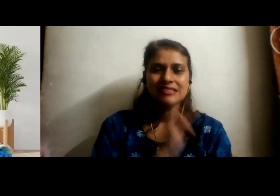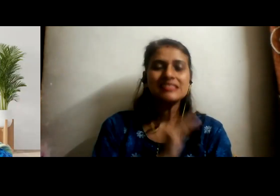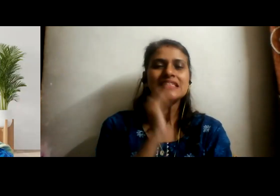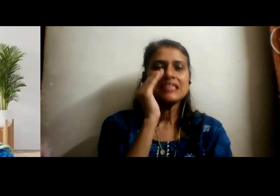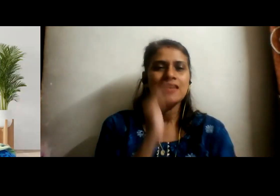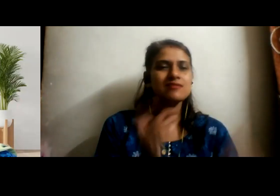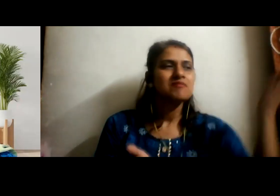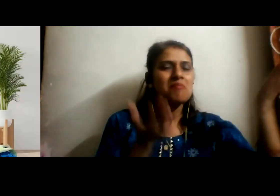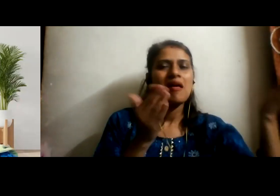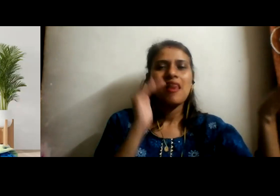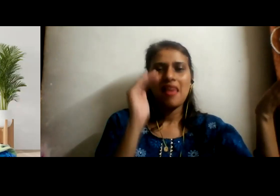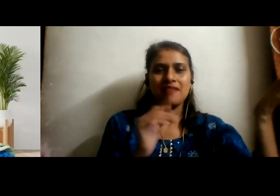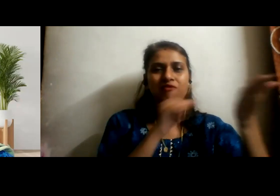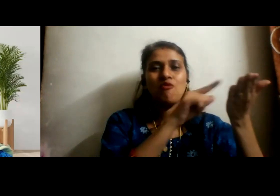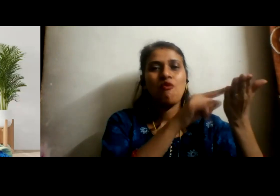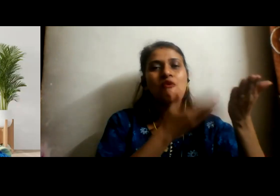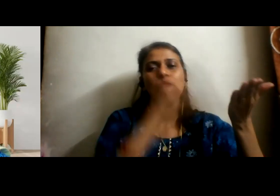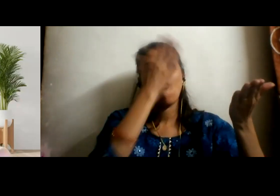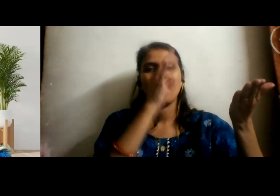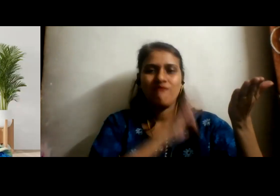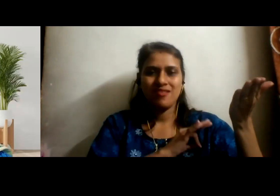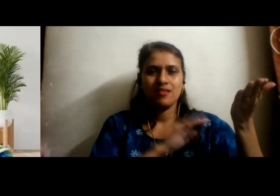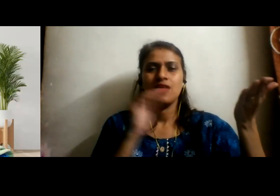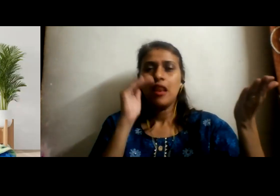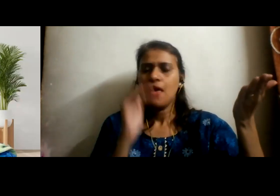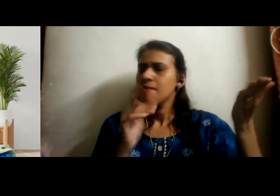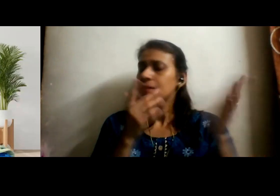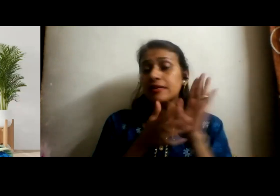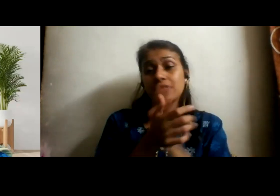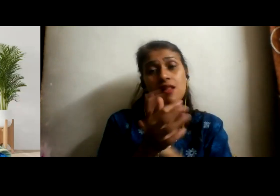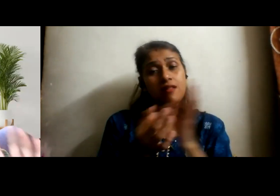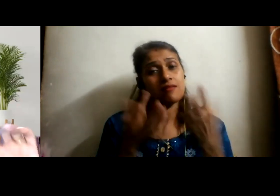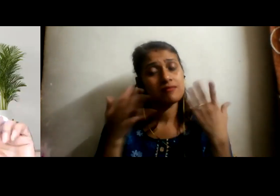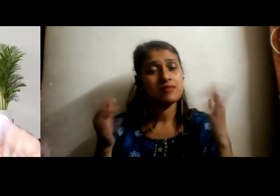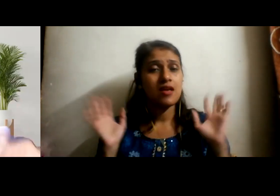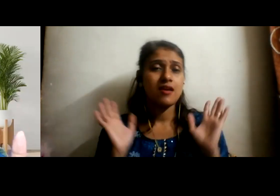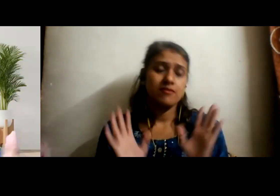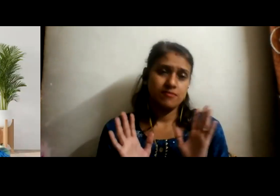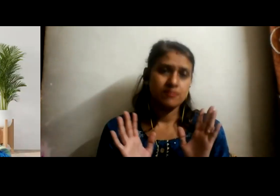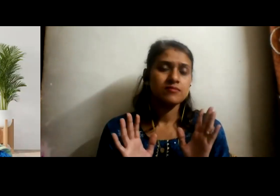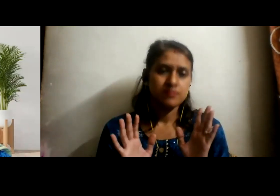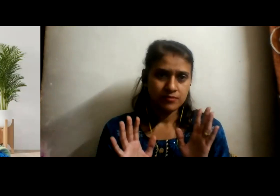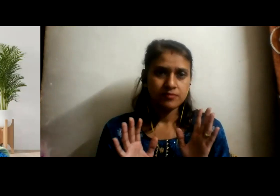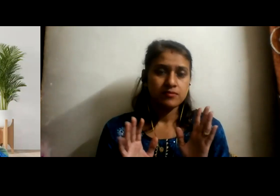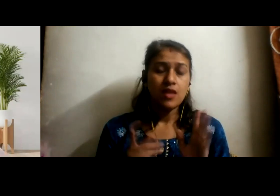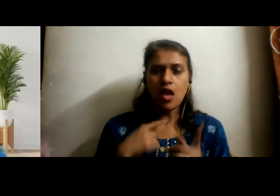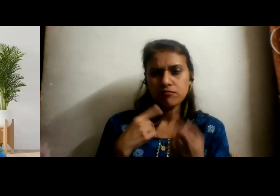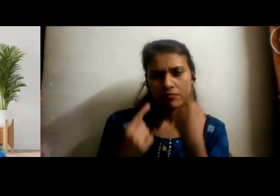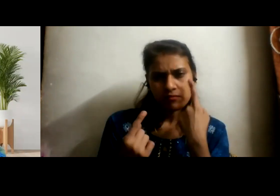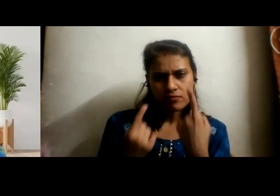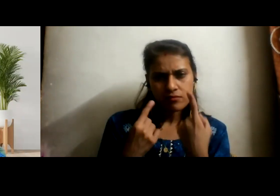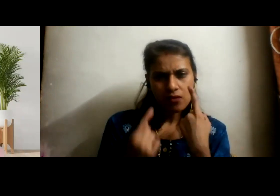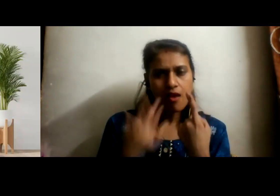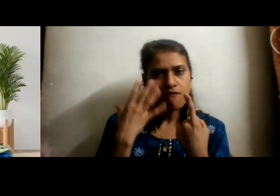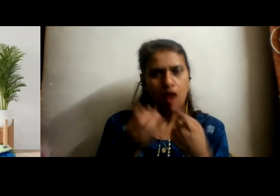कि वो बाहर वाले उसको ले जाके बेचते हैं। तो हुनर की कोई कमी नहीं है, हमें उसको परखना है और उसे